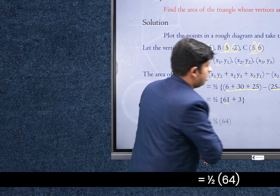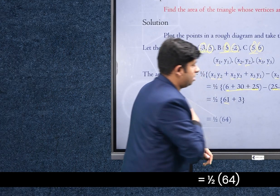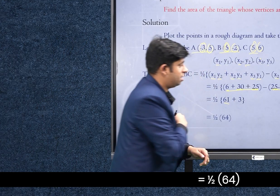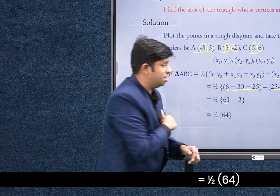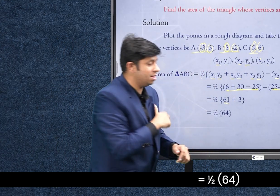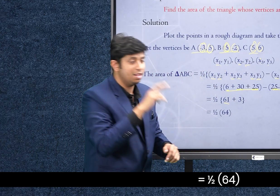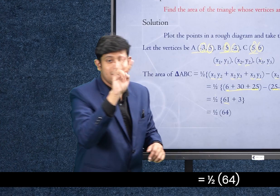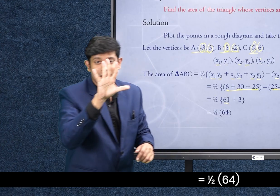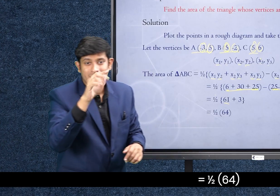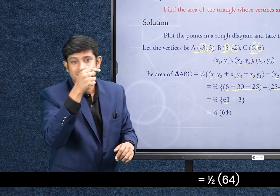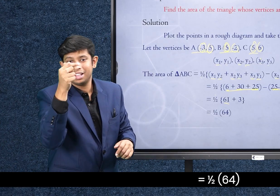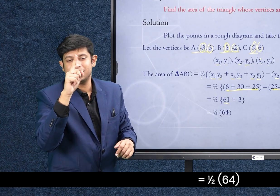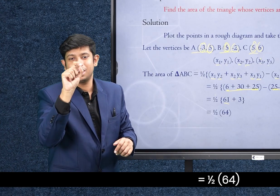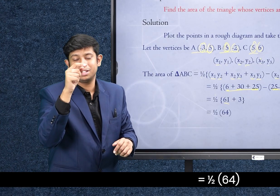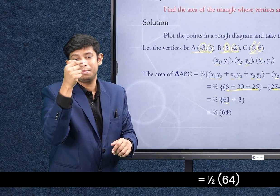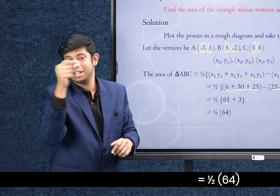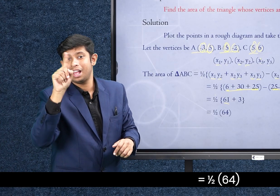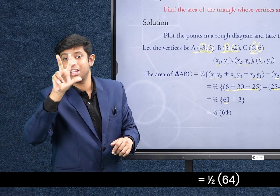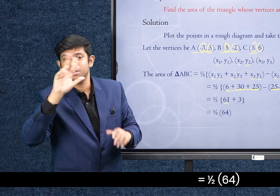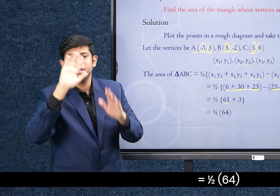of 64